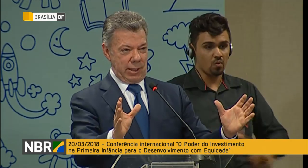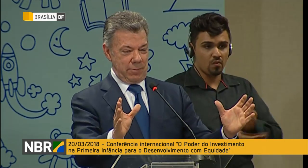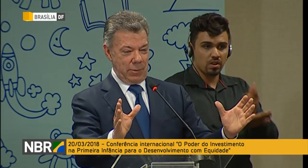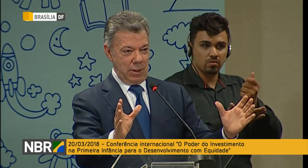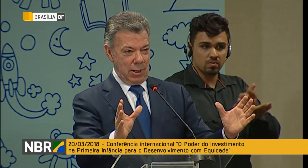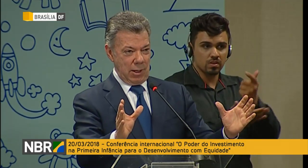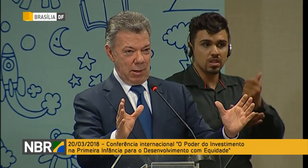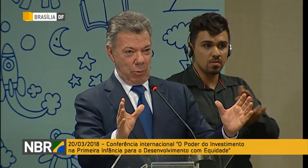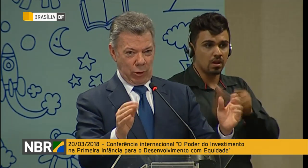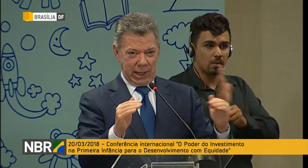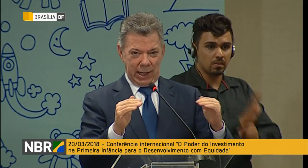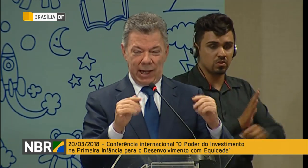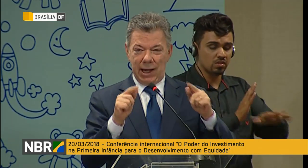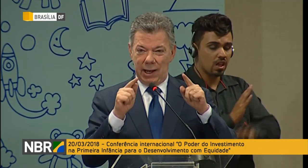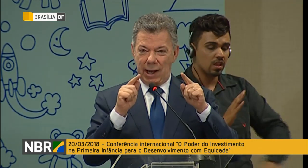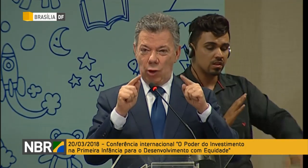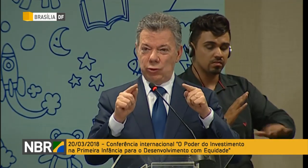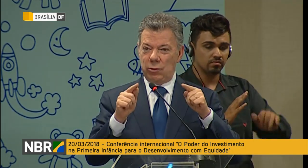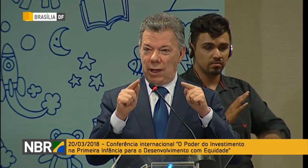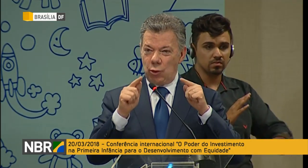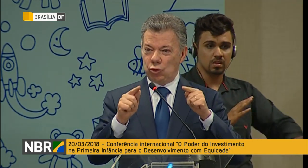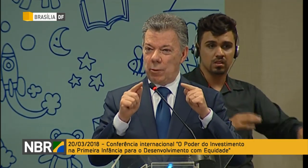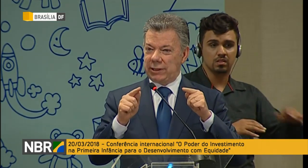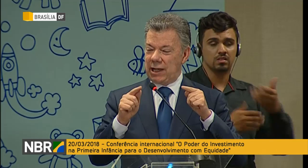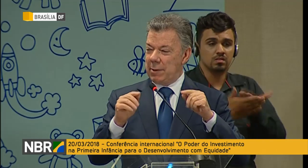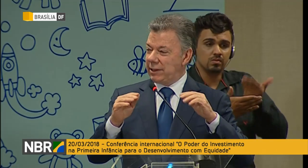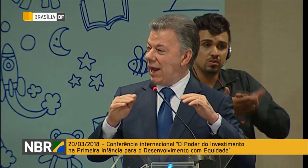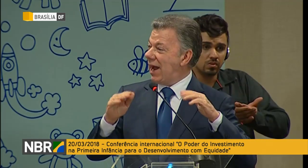uma revolução na universidade, porque